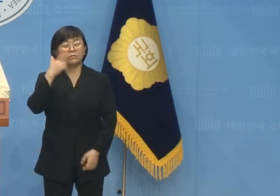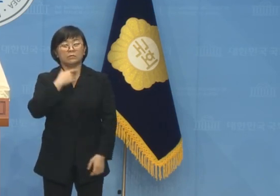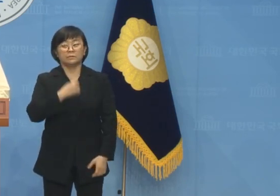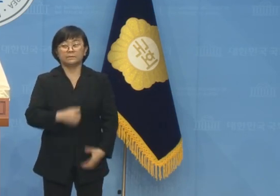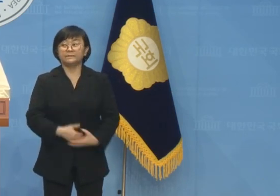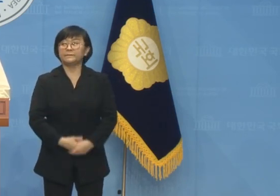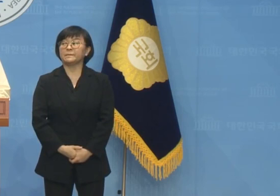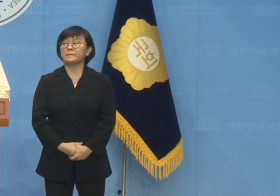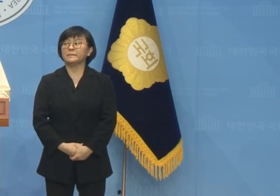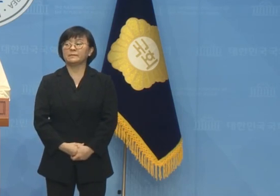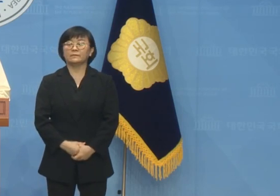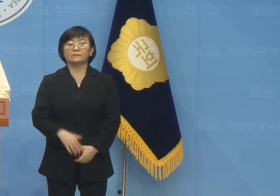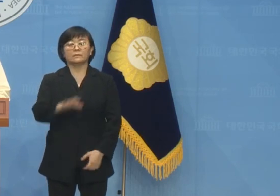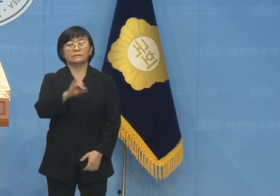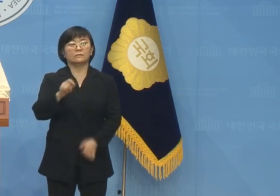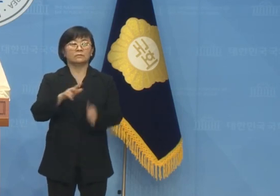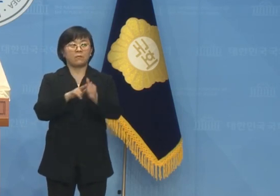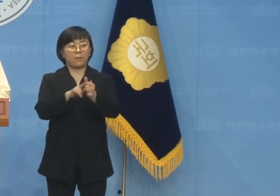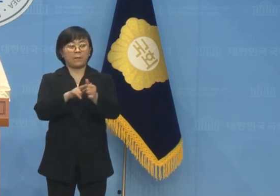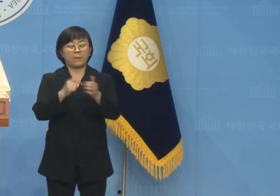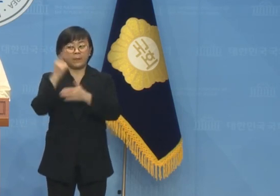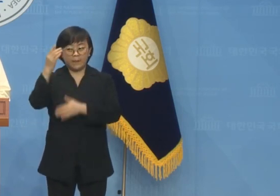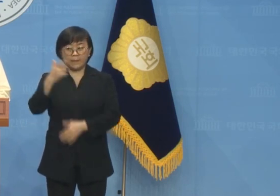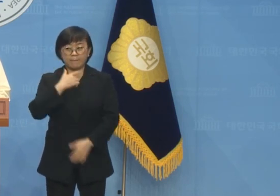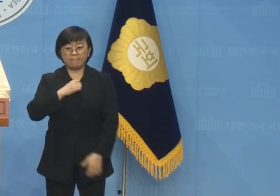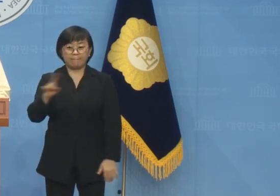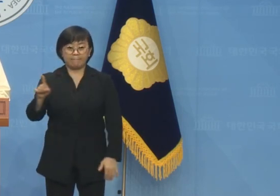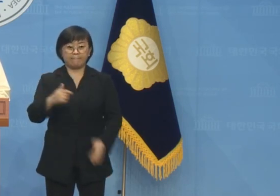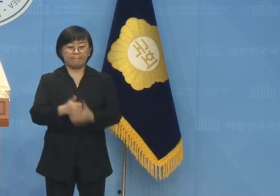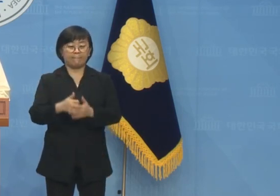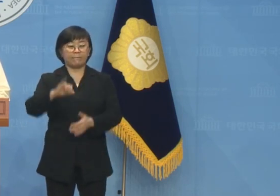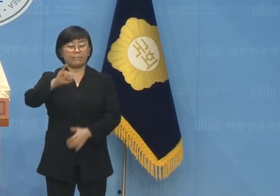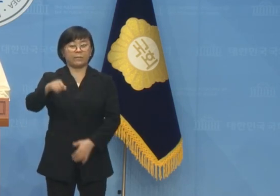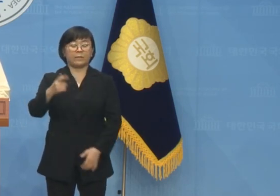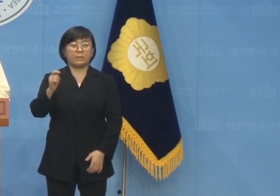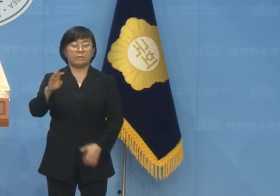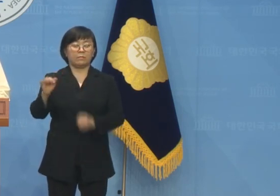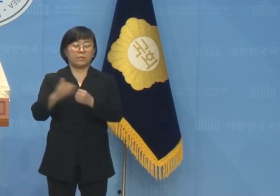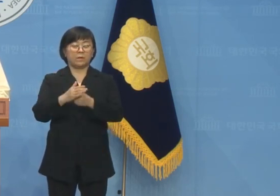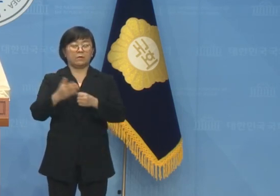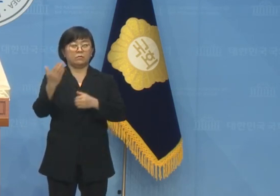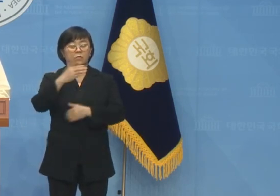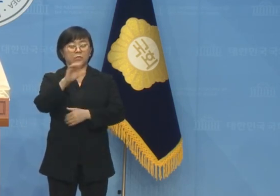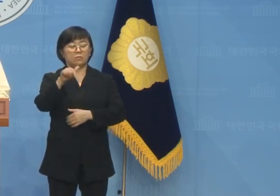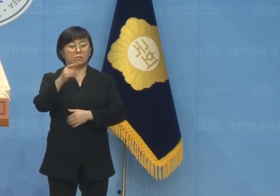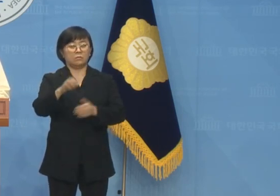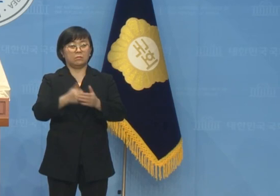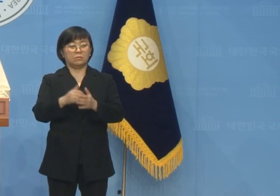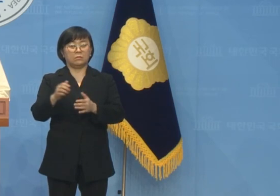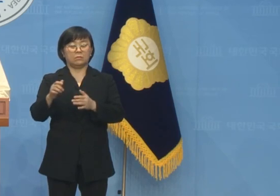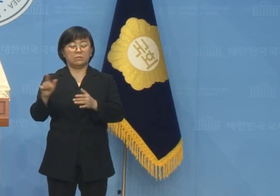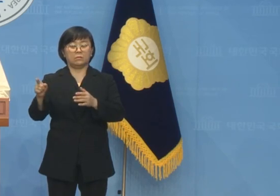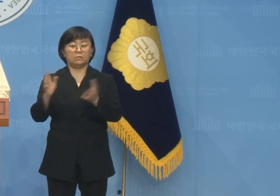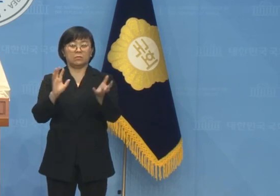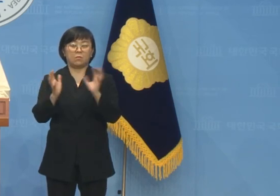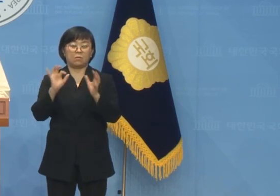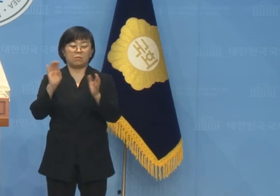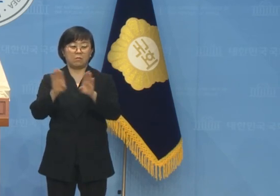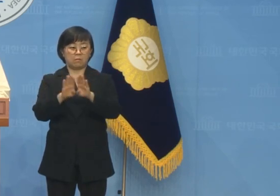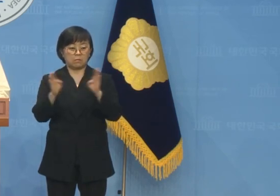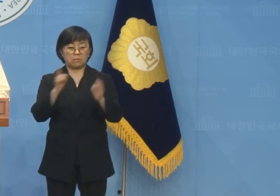싶습니다 이인영 후보에게 묻겠습니다 JTBC 서울 구루 갑에서 양자 토론회를